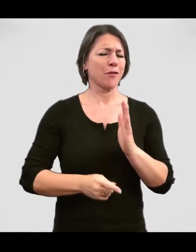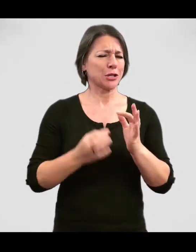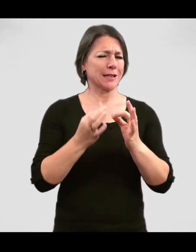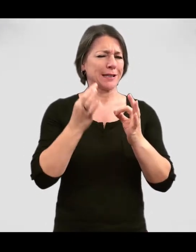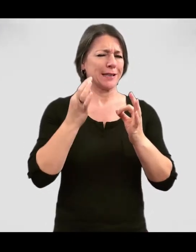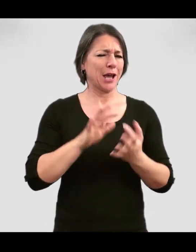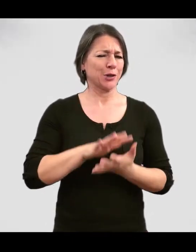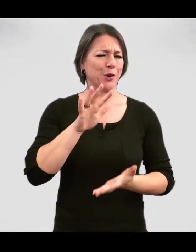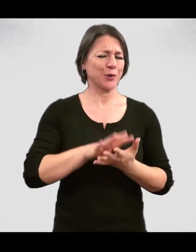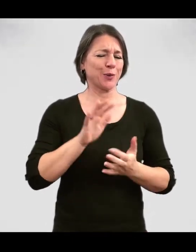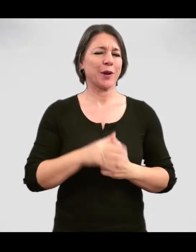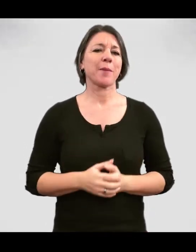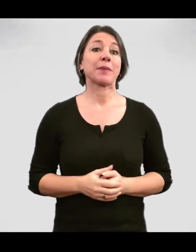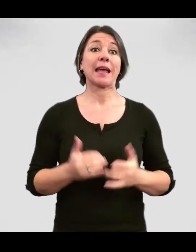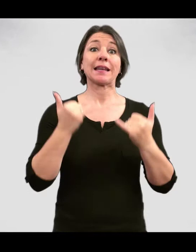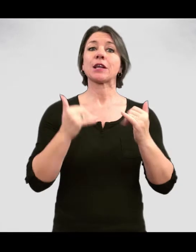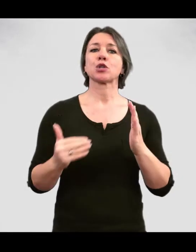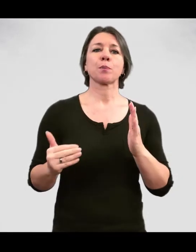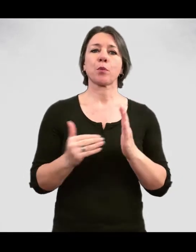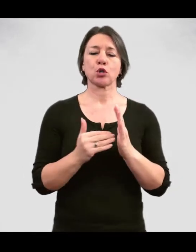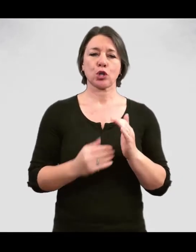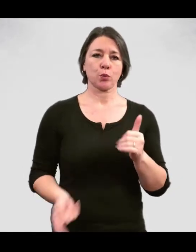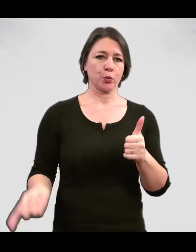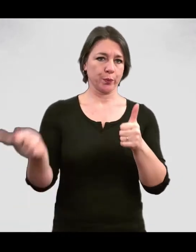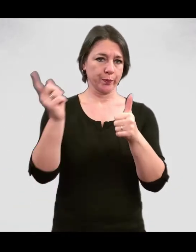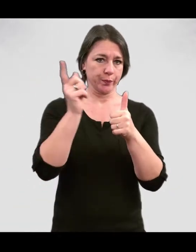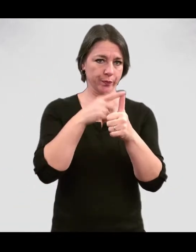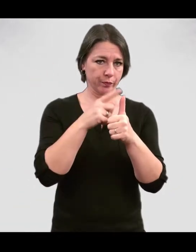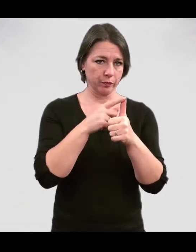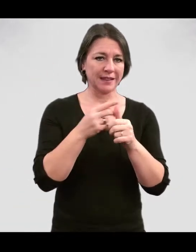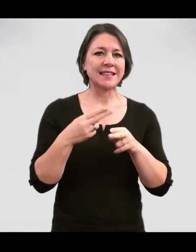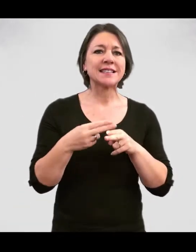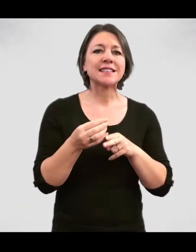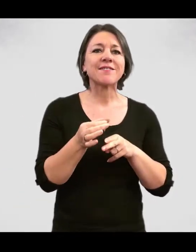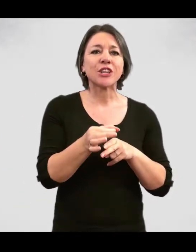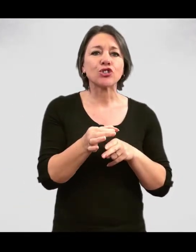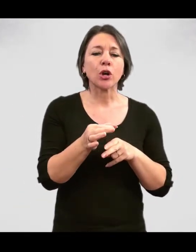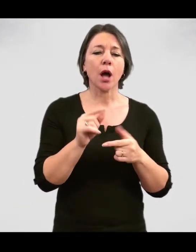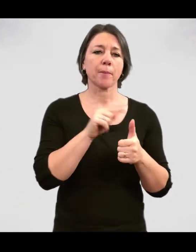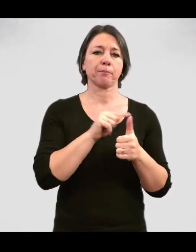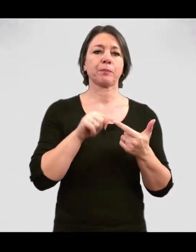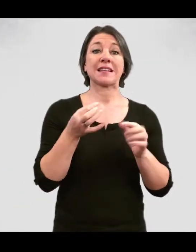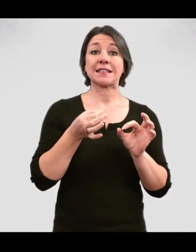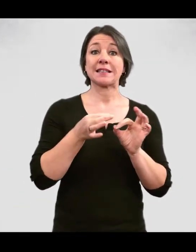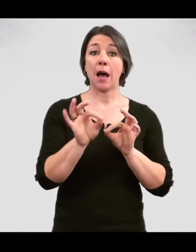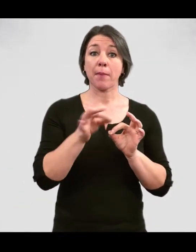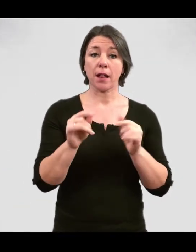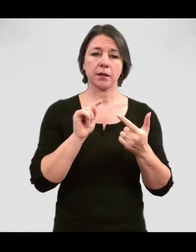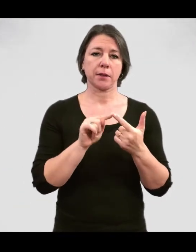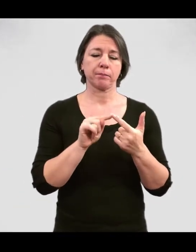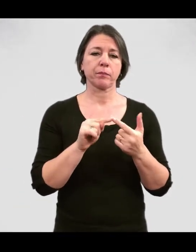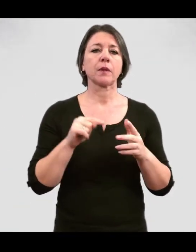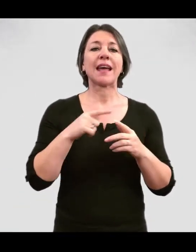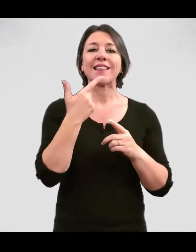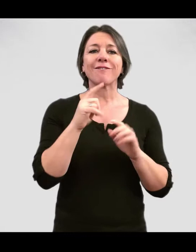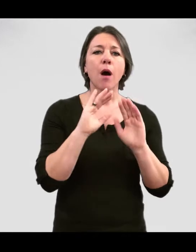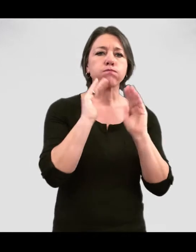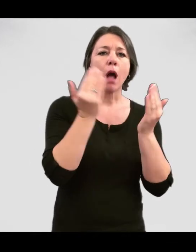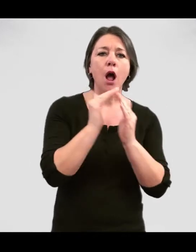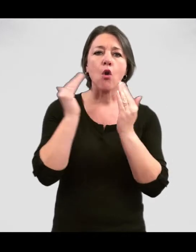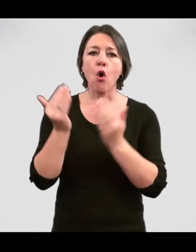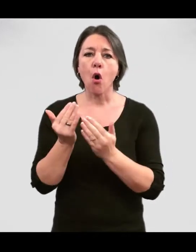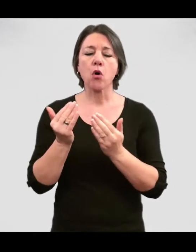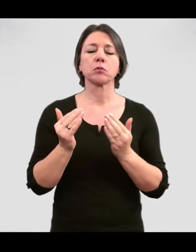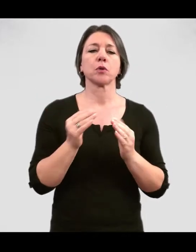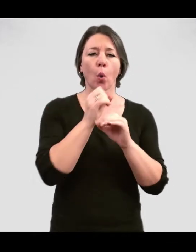máte někde doma. Na dnešní pokus budeme potřebovat svíčku, zápalky, dva nafouknuté